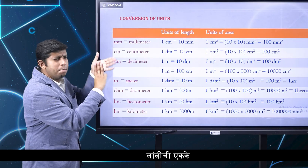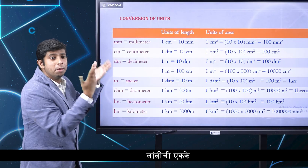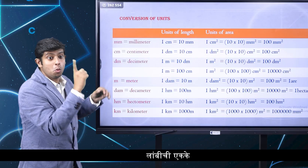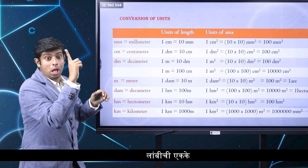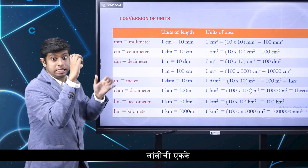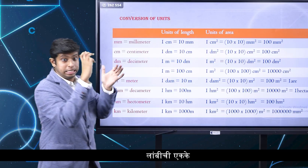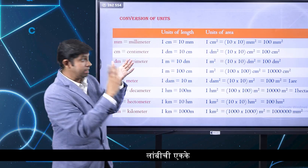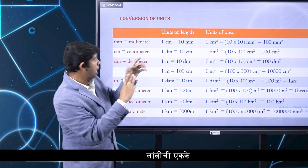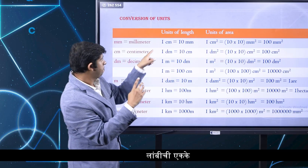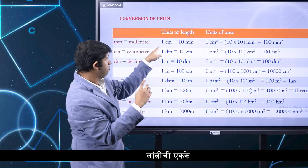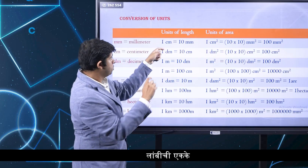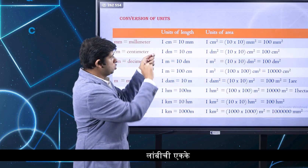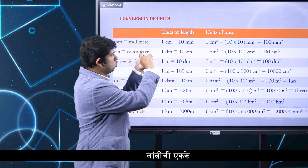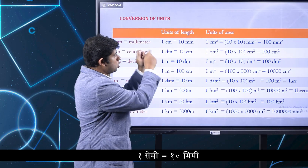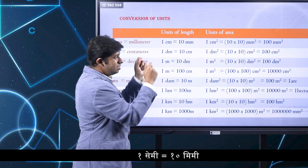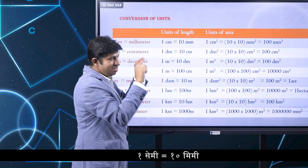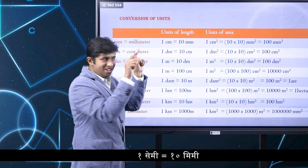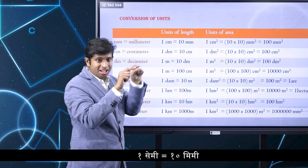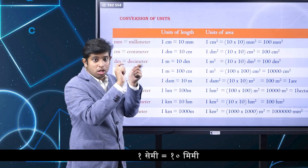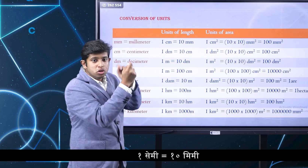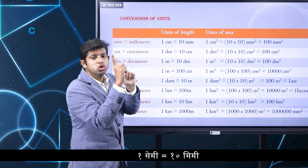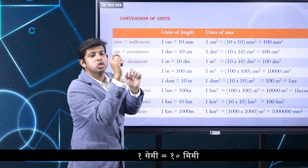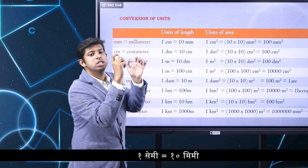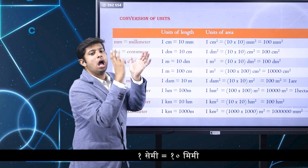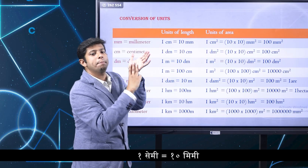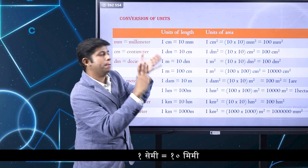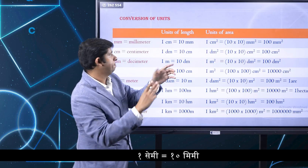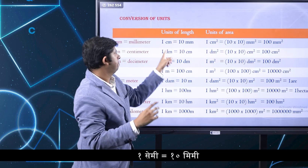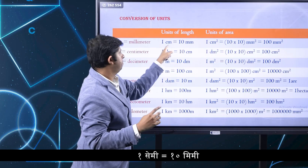लांबीची एकके: 1 सेमी 10 मिमी,